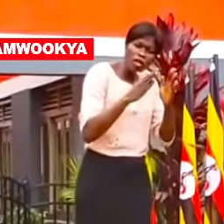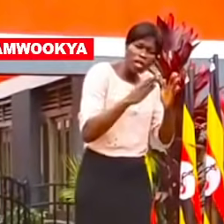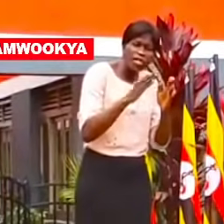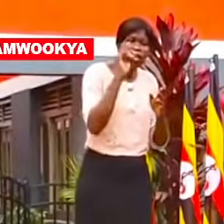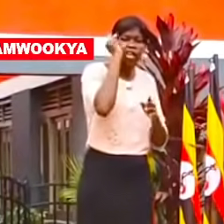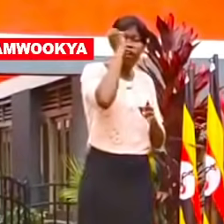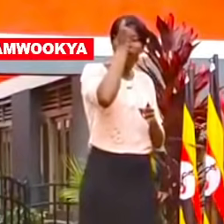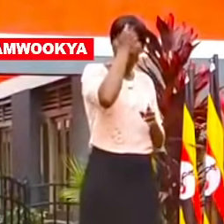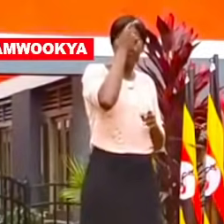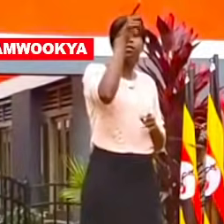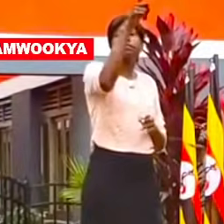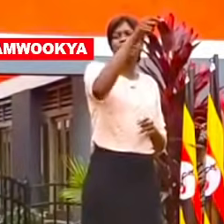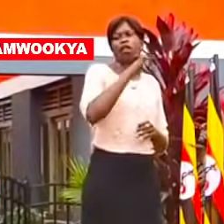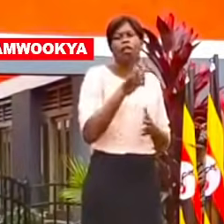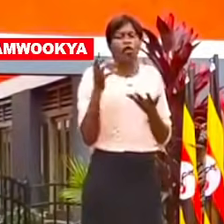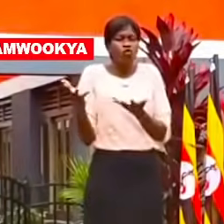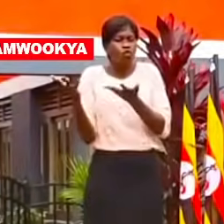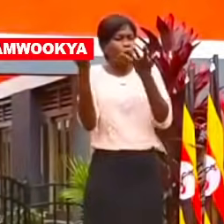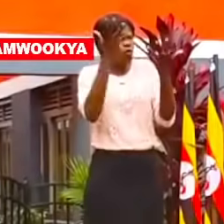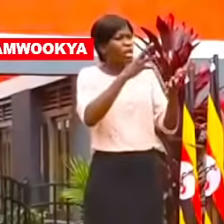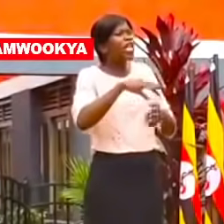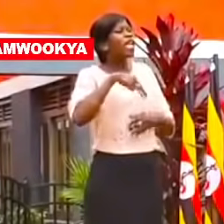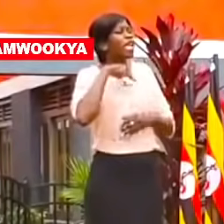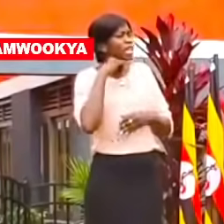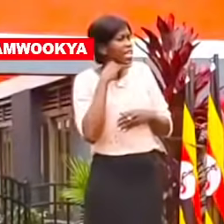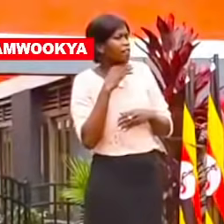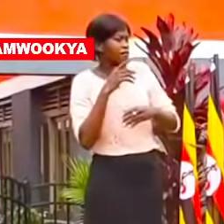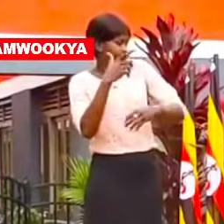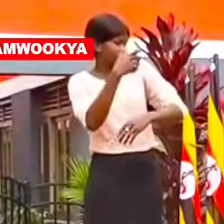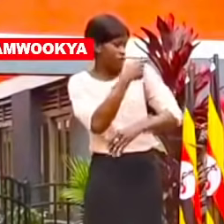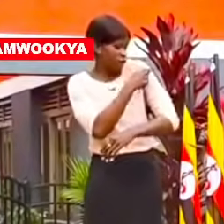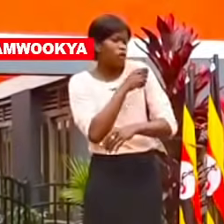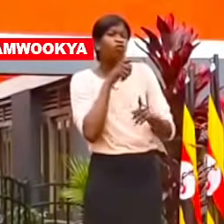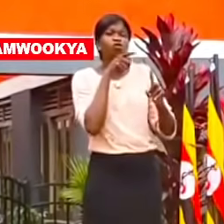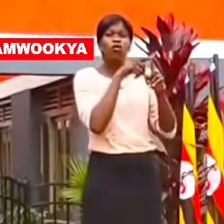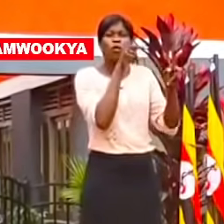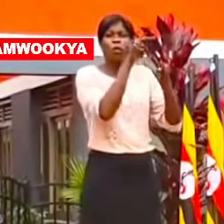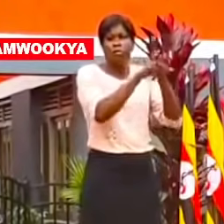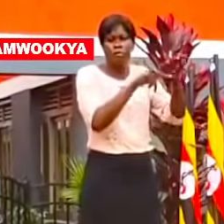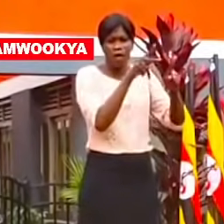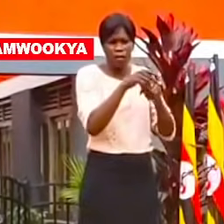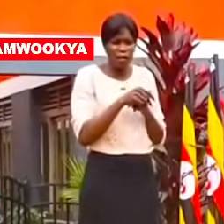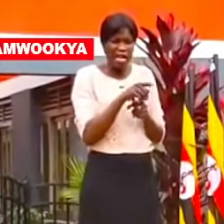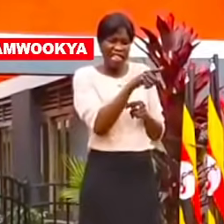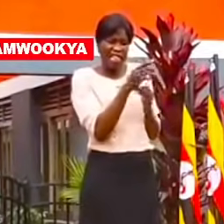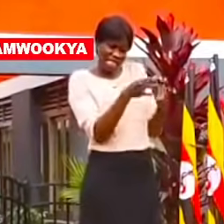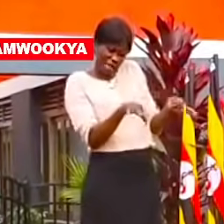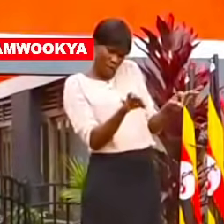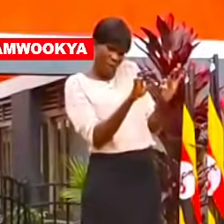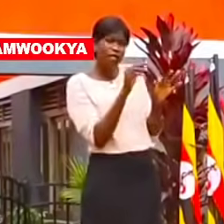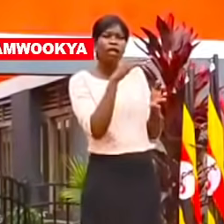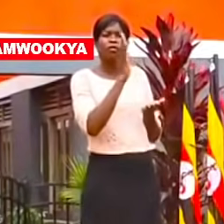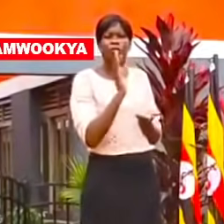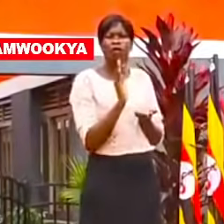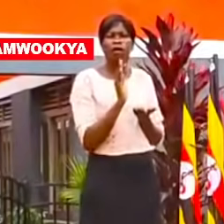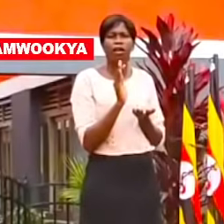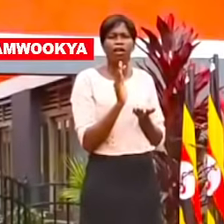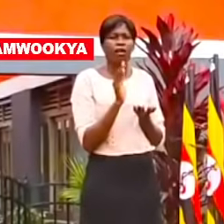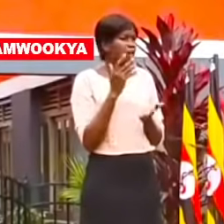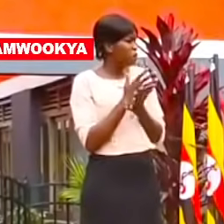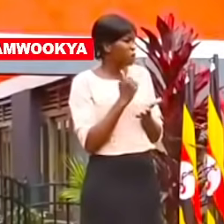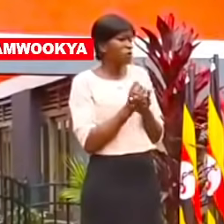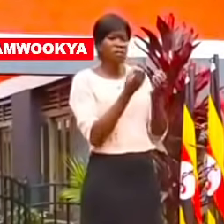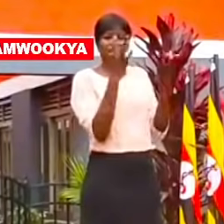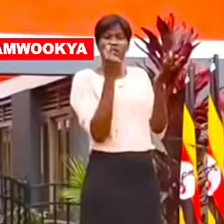gavumenti ereeta eddagala ery'okugema bannayuganda. Awo wewali ekinyusi awo kubanga munaye bannayuganda